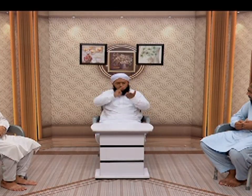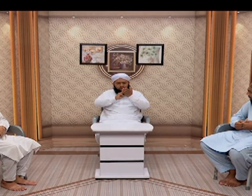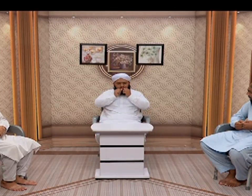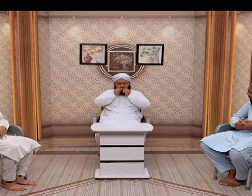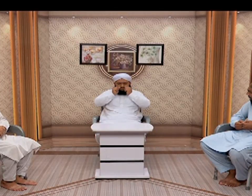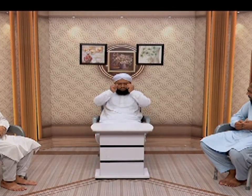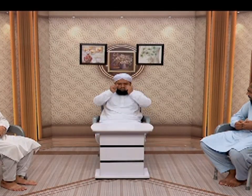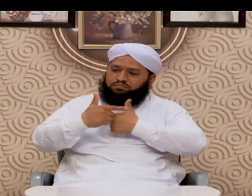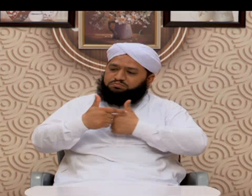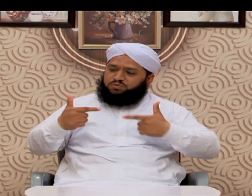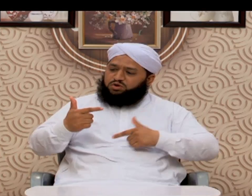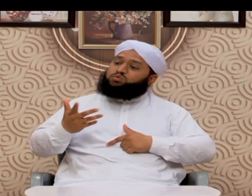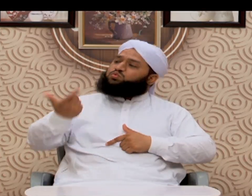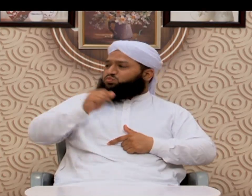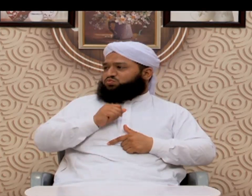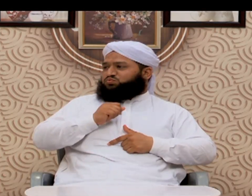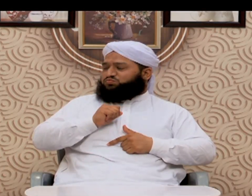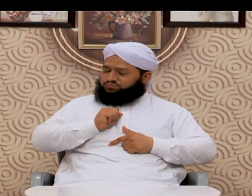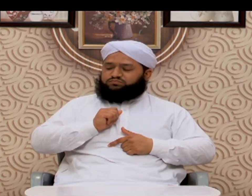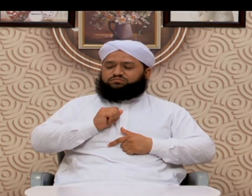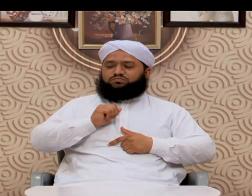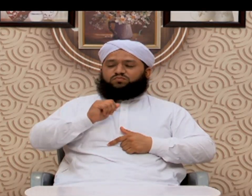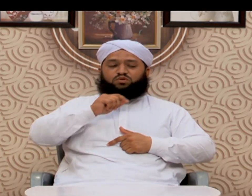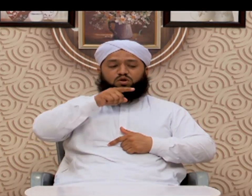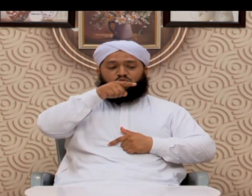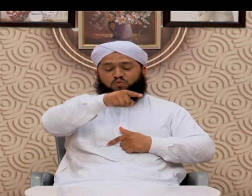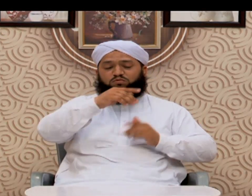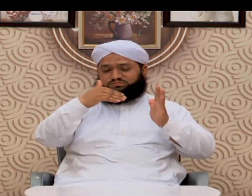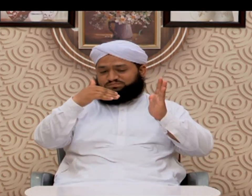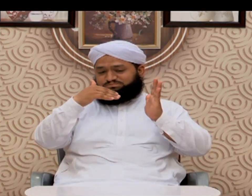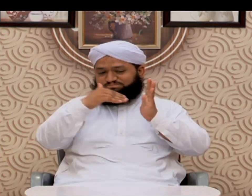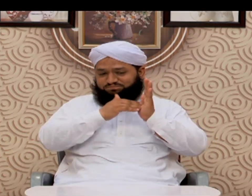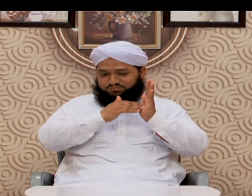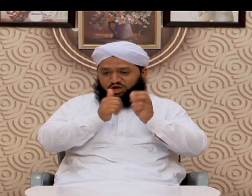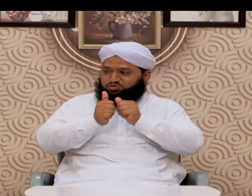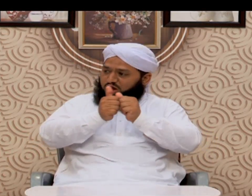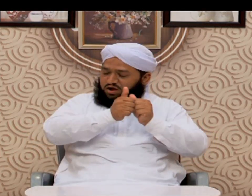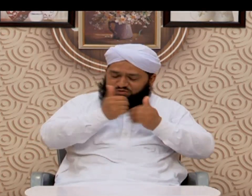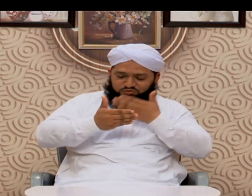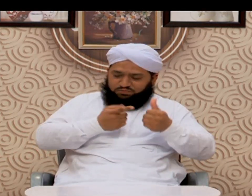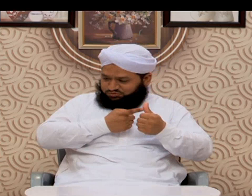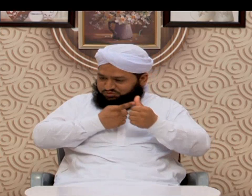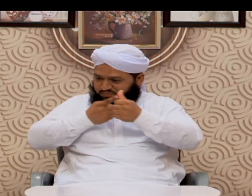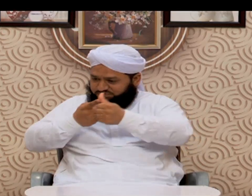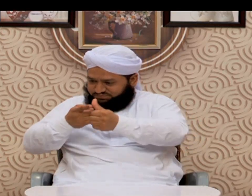صلی اللہ علیہ وآلہ وسلم کے ساتھ ایسی گستاخی کیوں کی؟ حضرت زید بن ثانہ رضی اللہ عنہ نے جواب